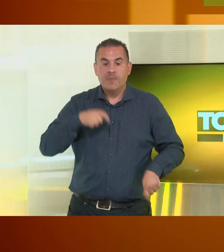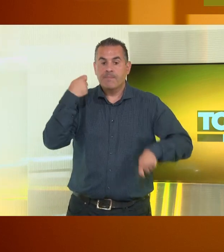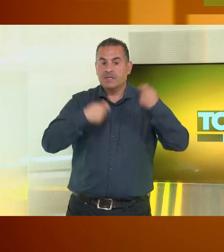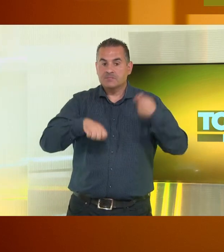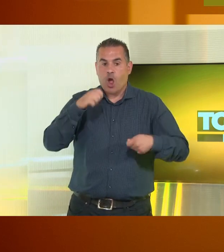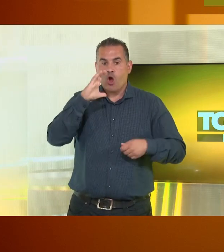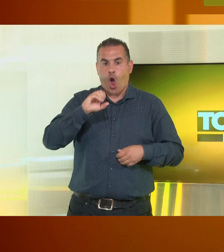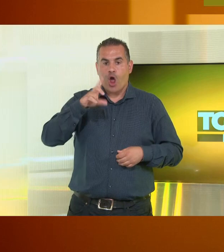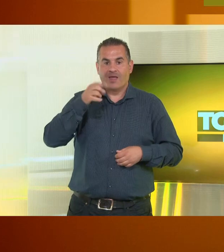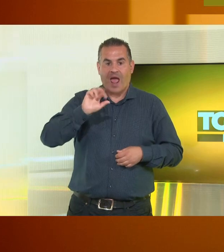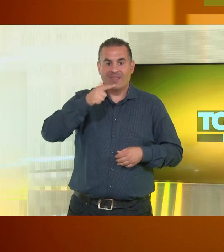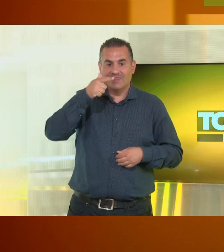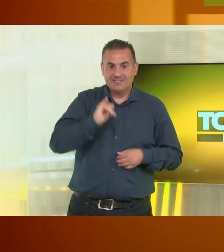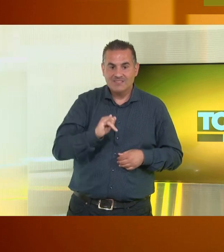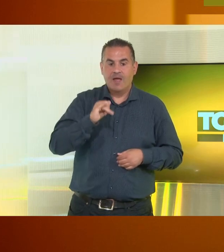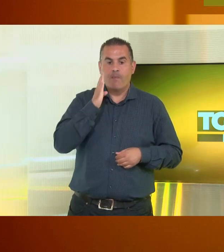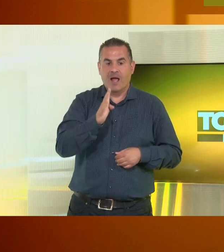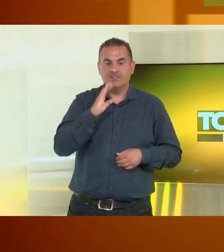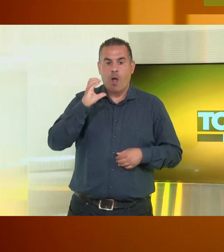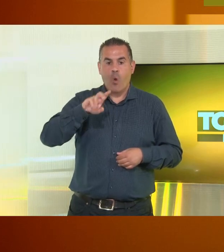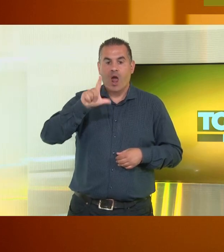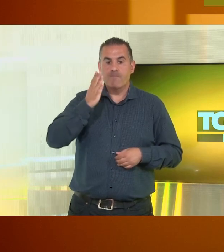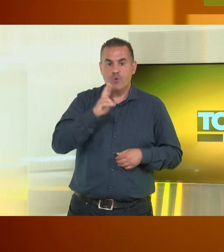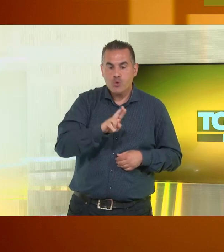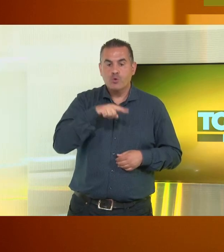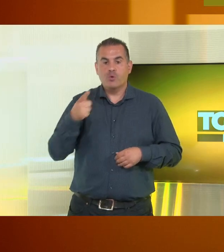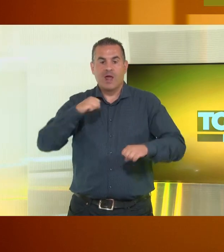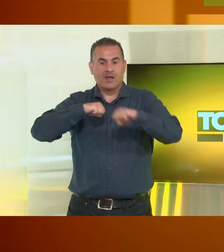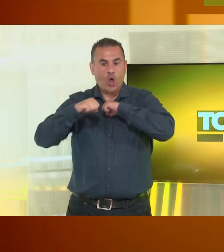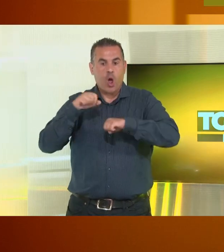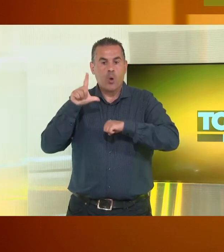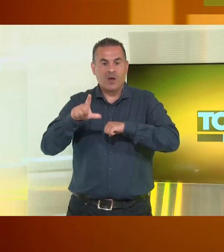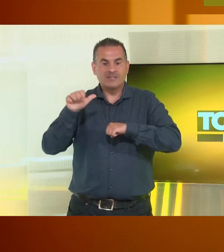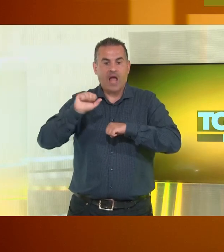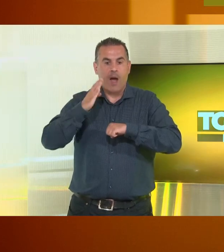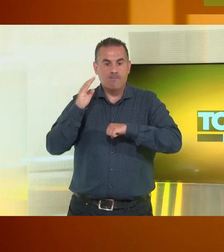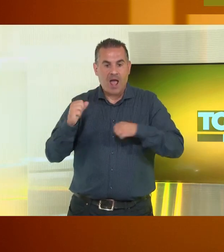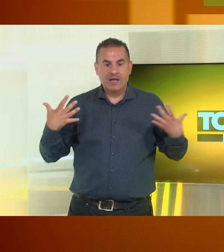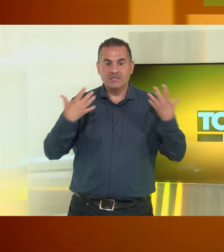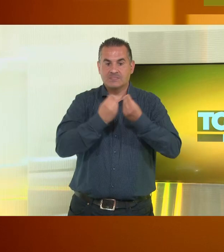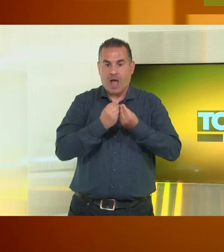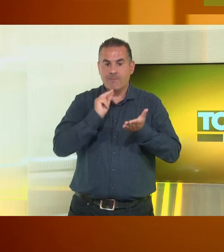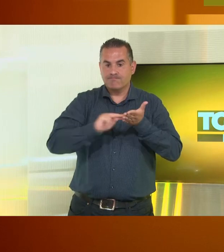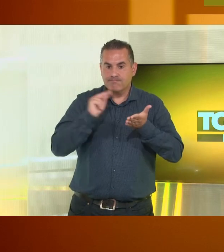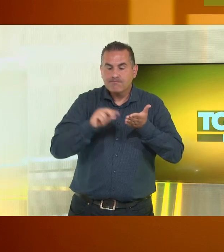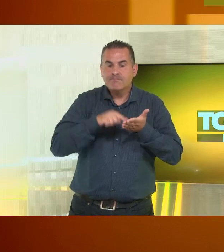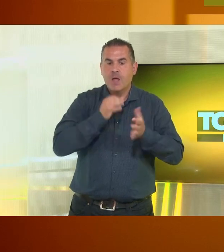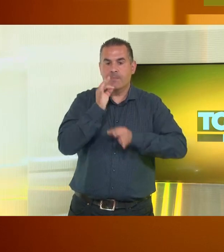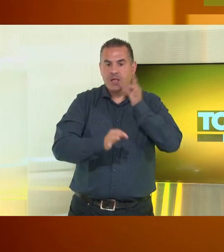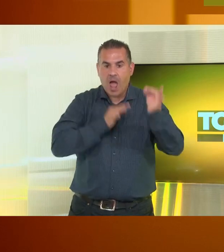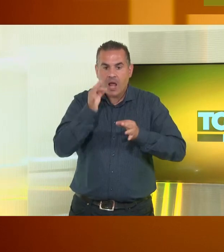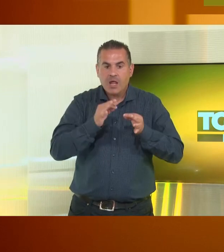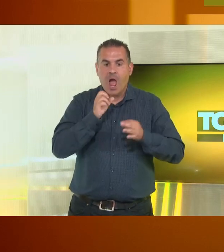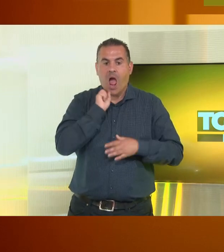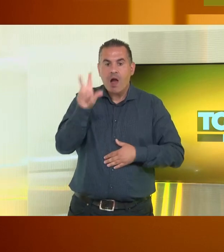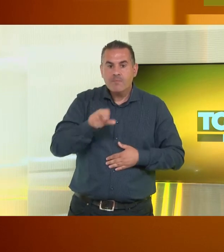un piano in vista di questa estate per la somministrazione di vaccini per sostenere gli allevatori per l'acquisto degli antiparassitari. Invece il